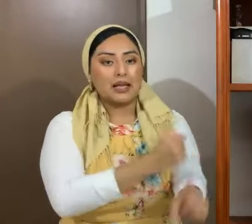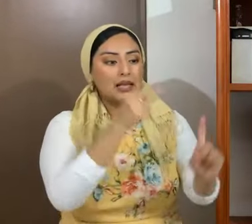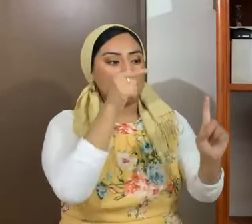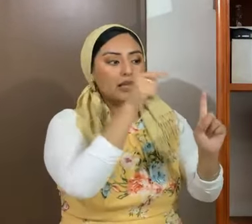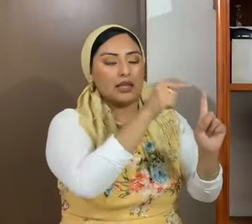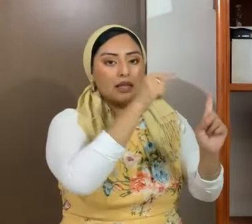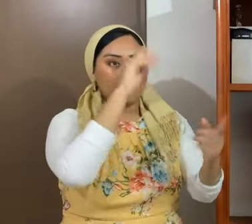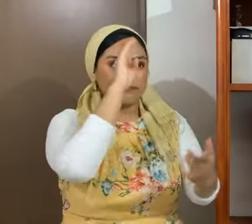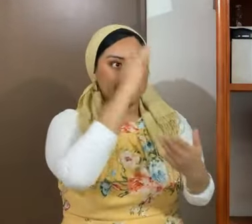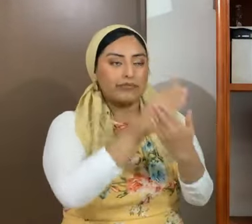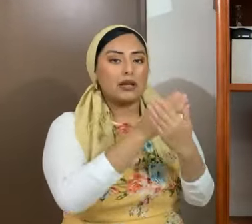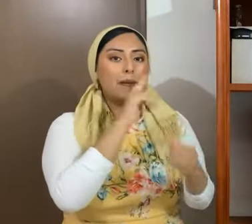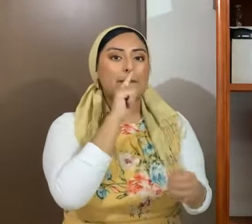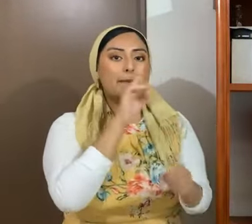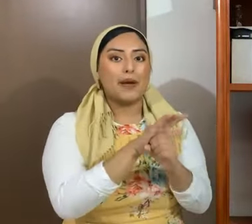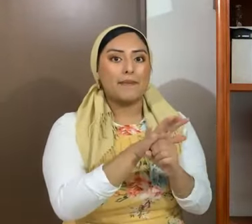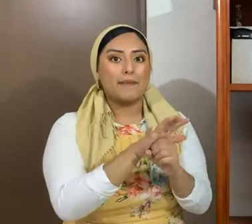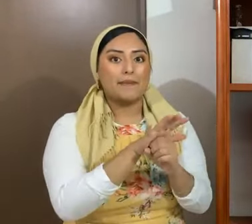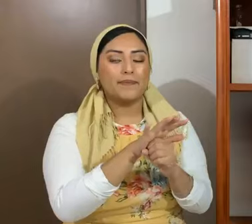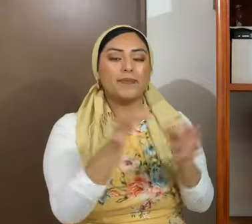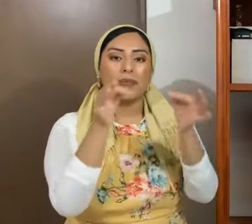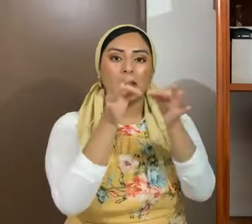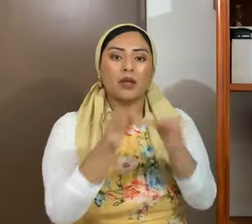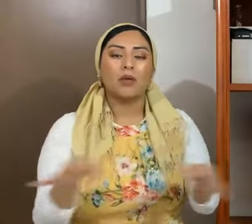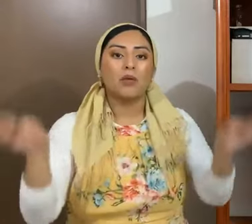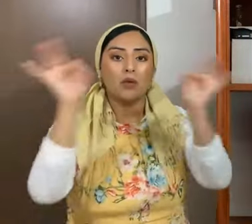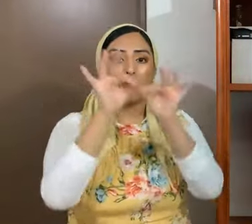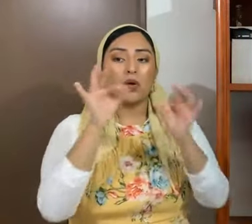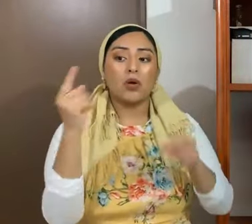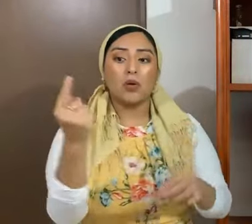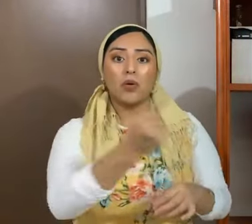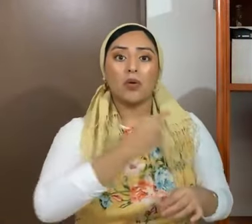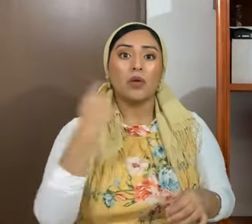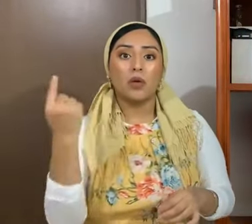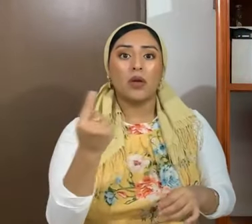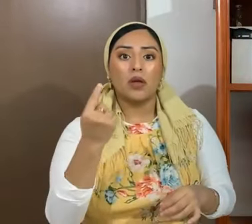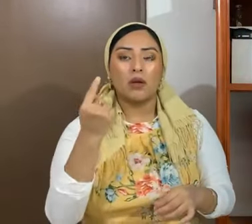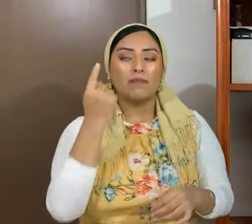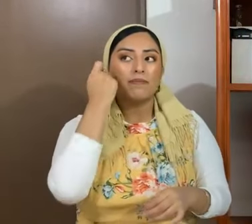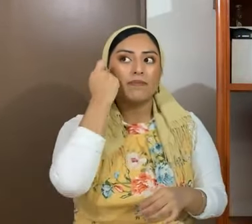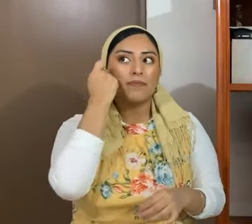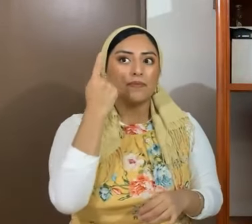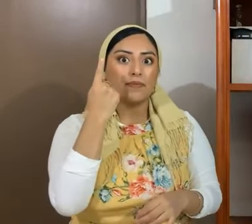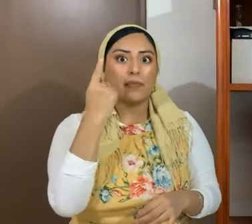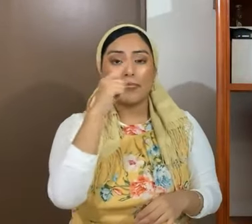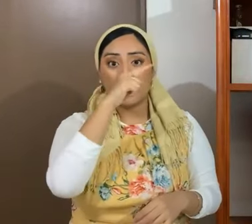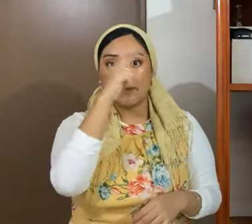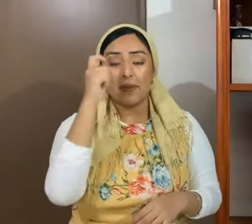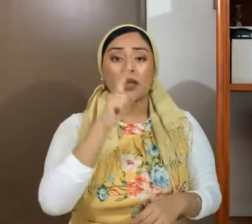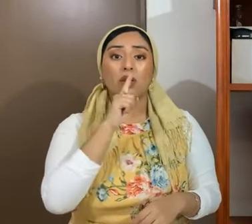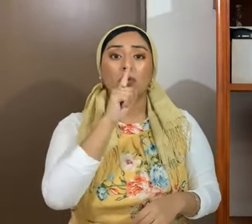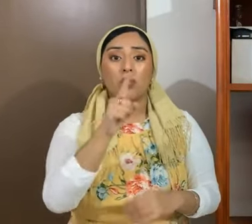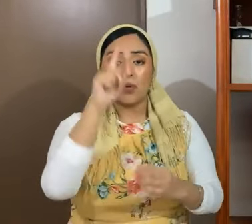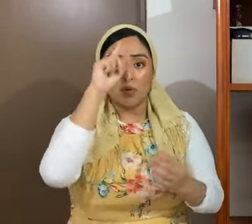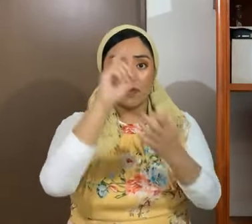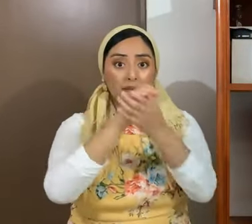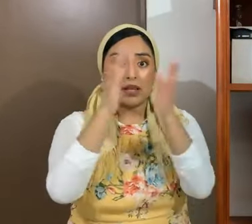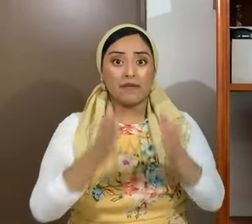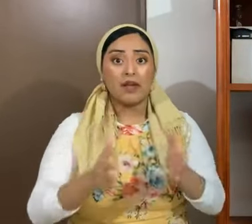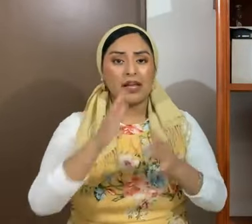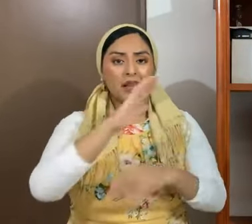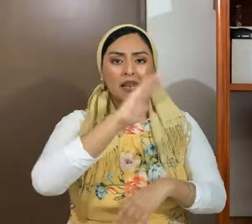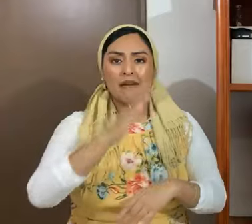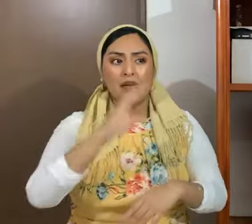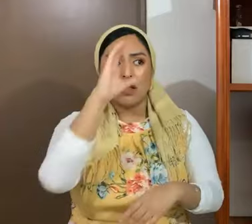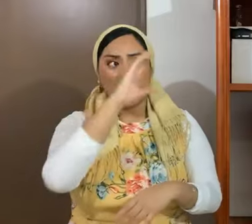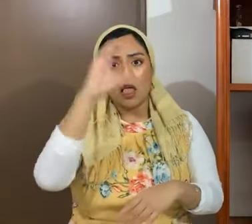el hijo de la promesa. Es muy importante que nosotros tengamos esto presente, porque un verdadero creyente nunca